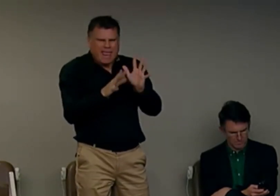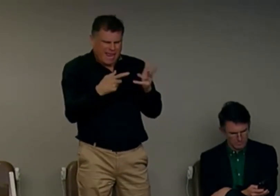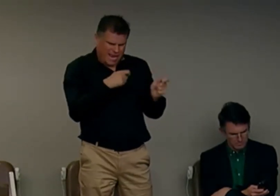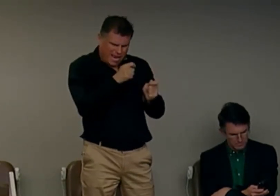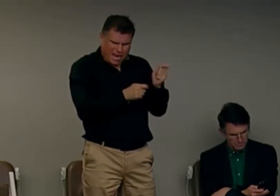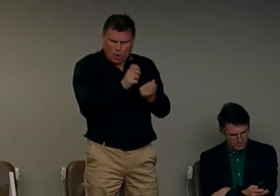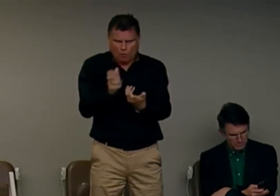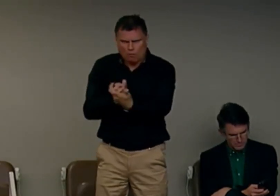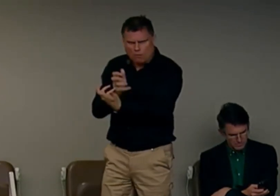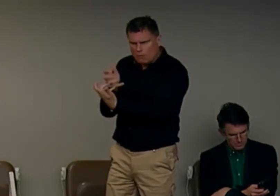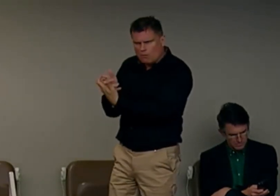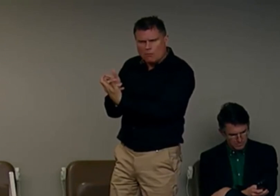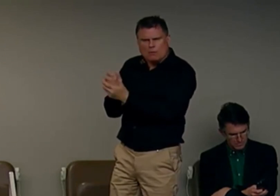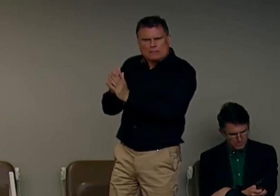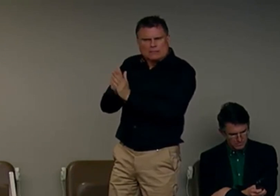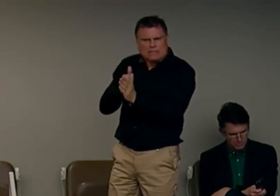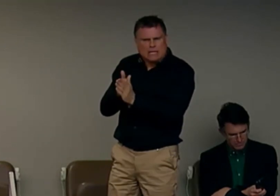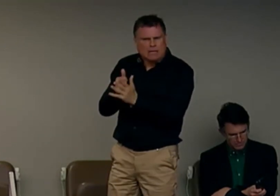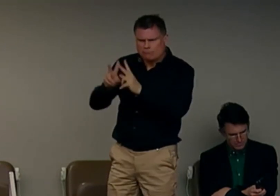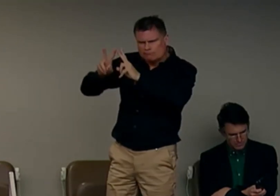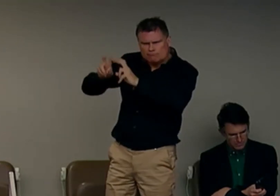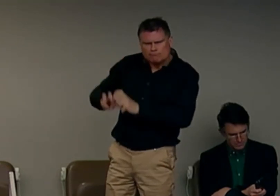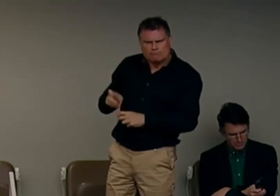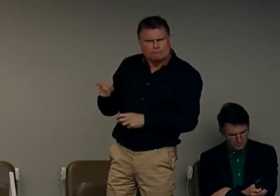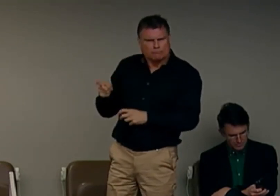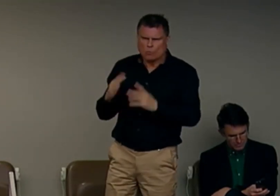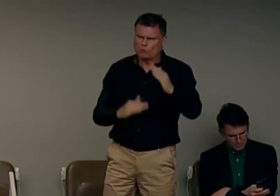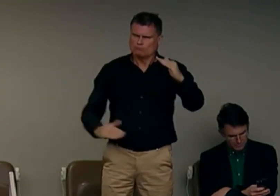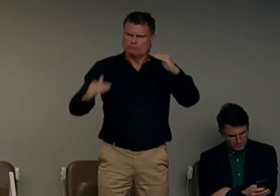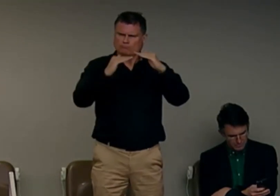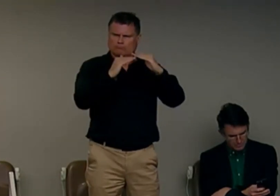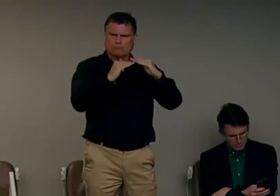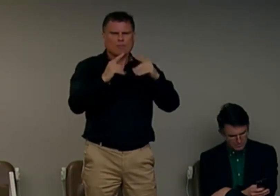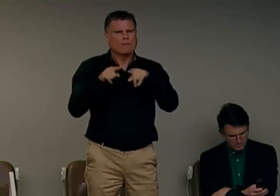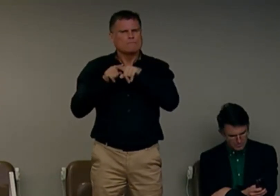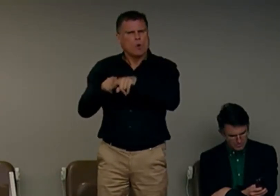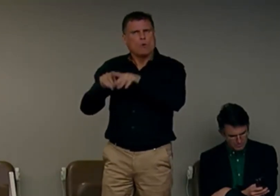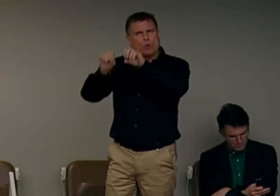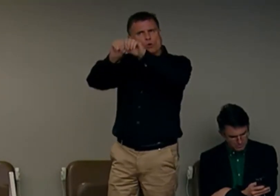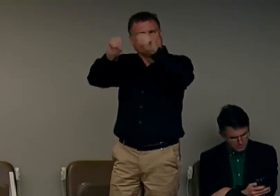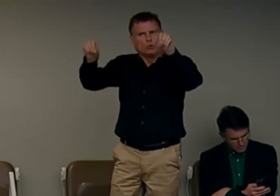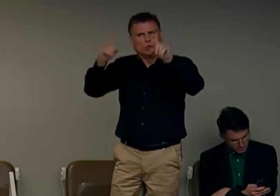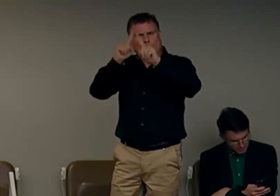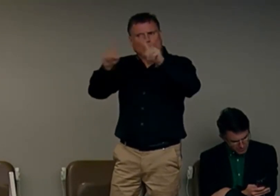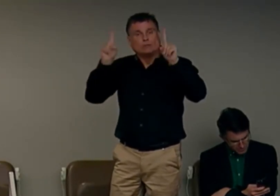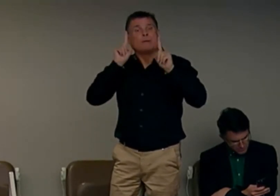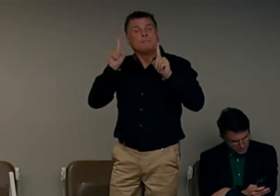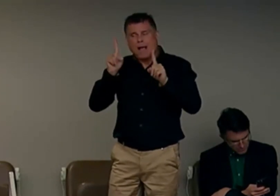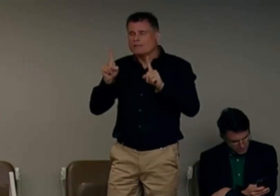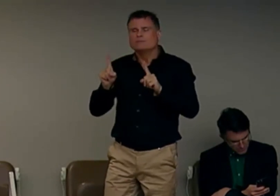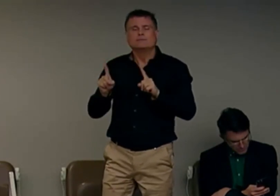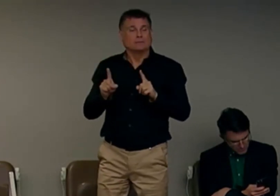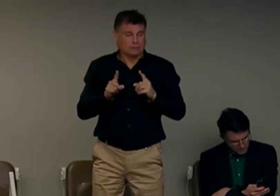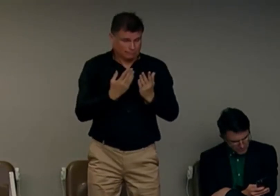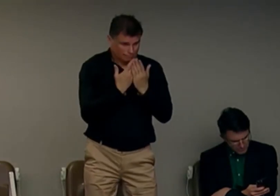diplôme, un enjeu social et culturel et un enjeu professionnel